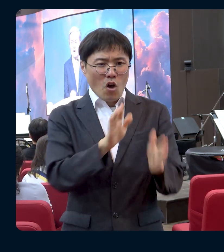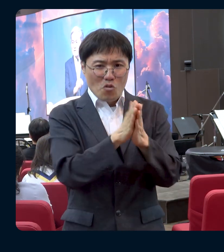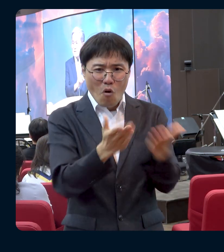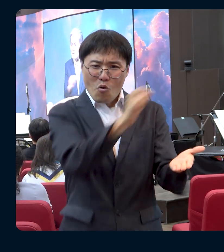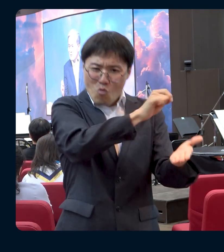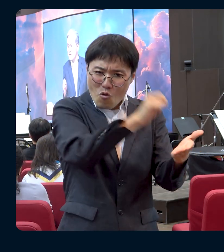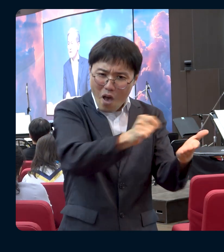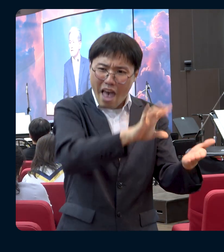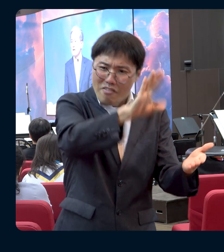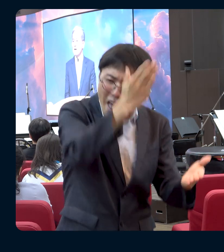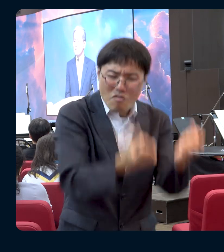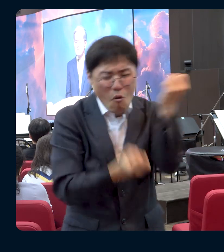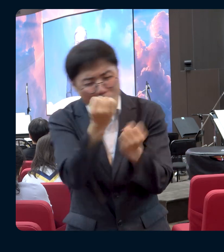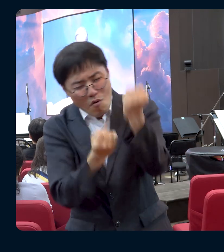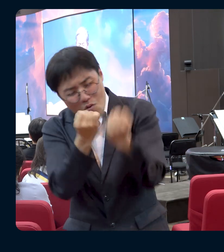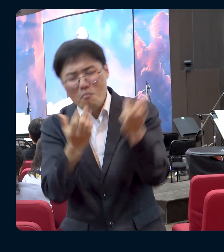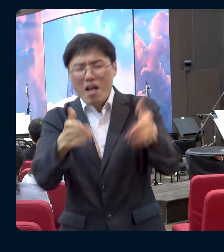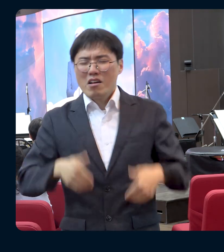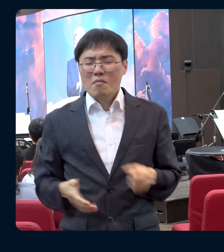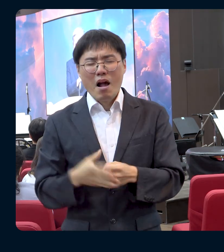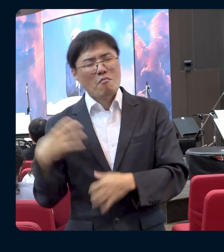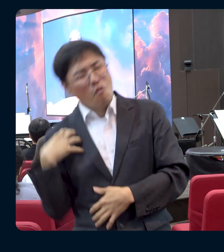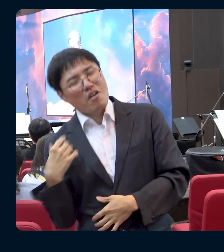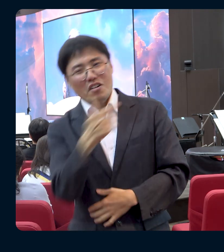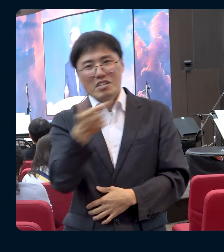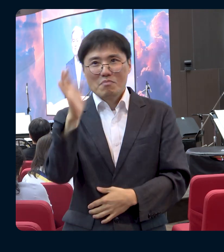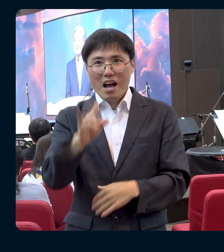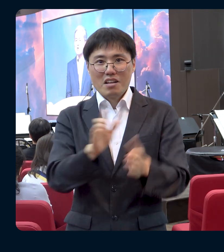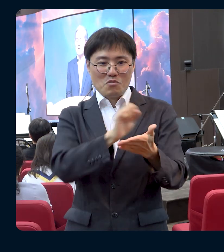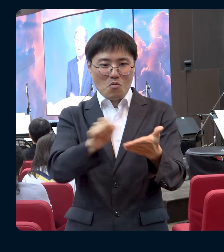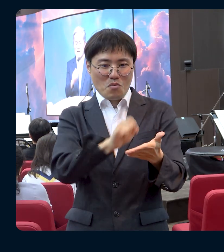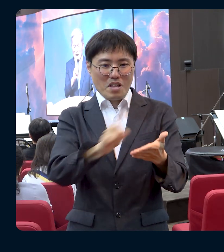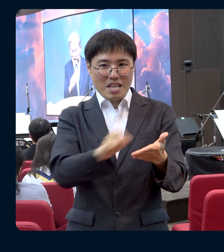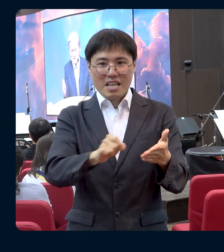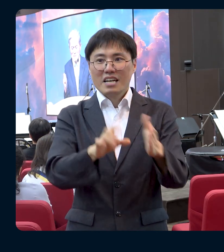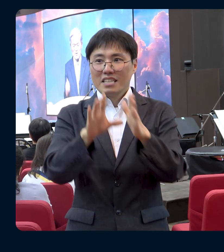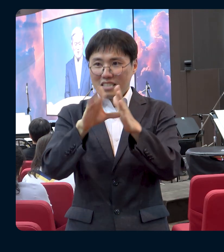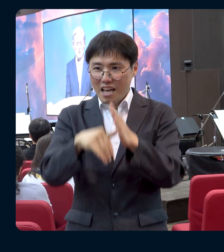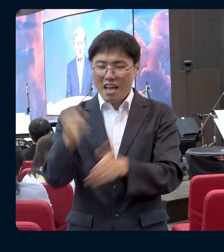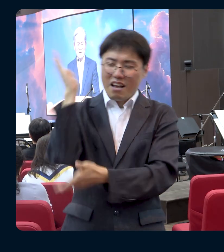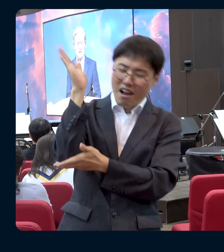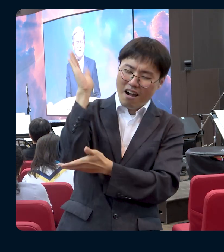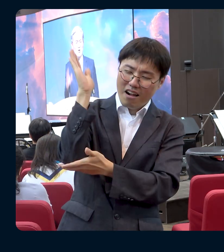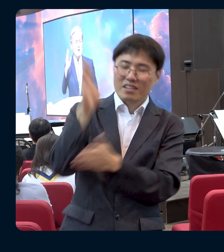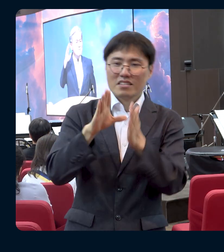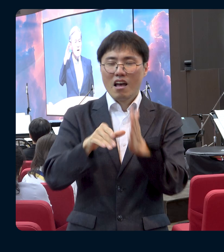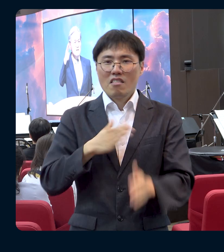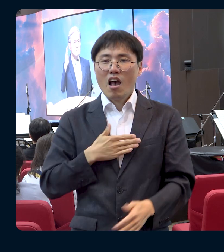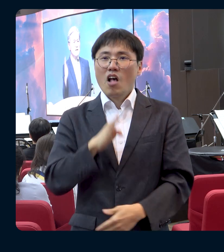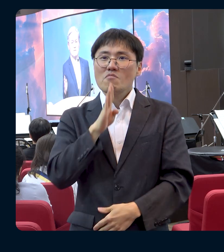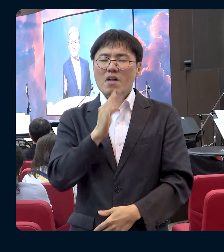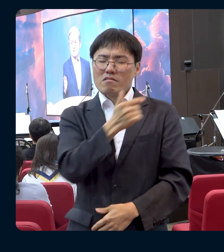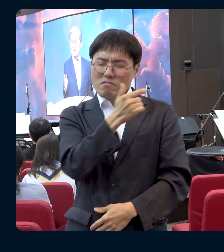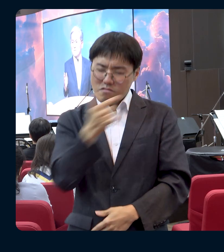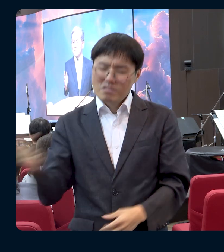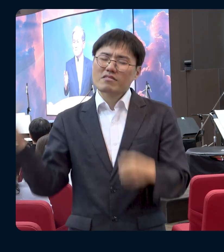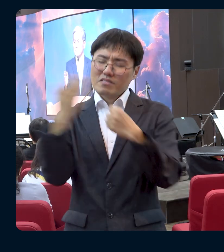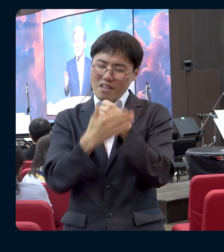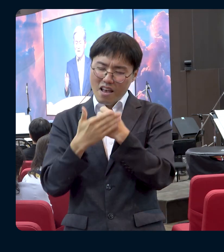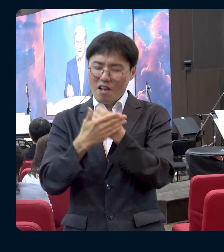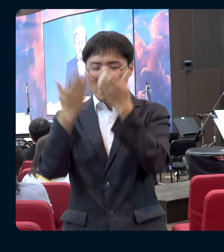써야 되고 세미나도 해야 되니까. 하지만 그 교재를 쓰면서 강의하면서 제가 정말 큰 은혜를